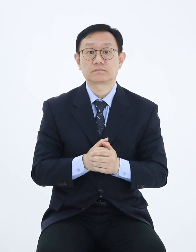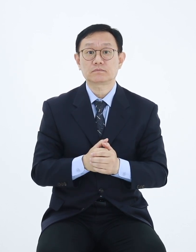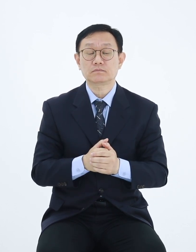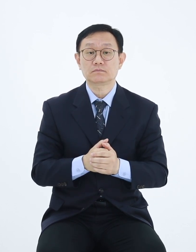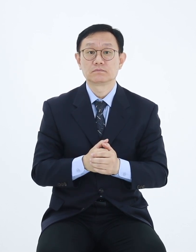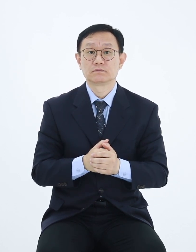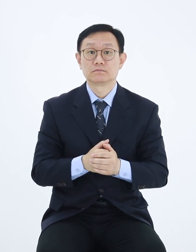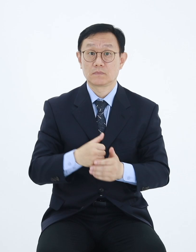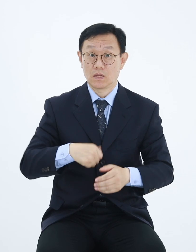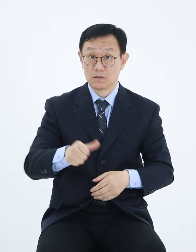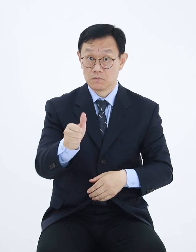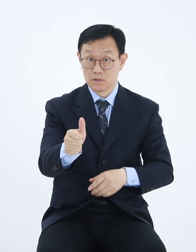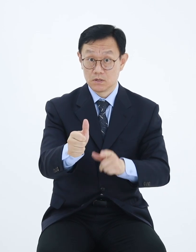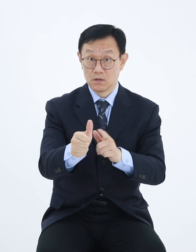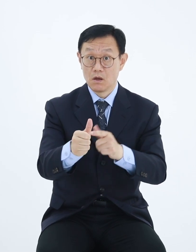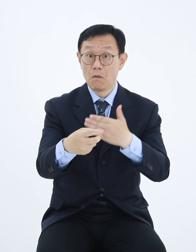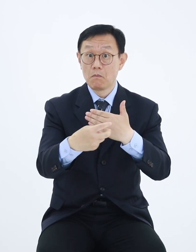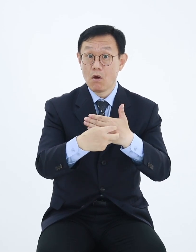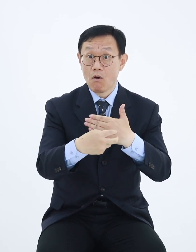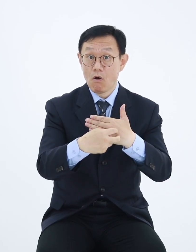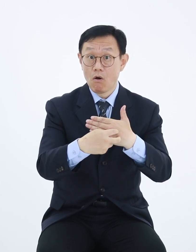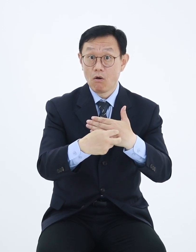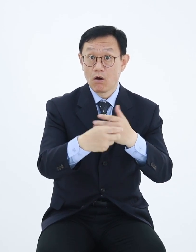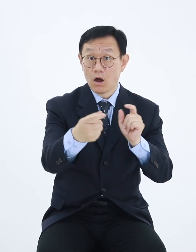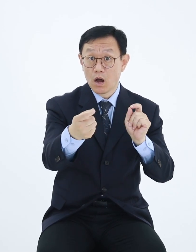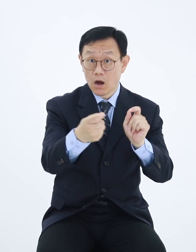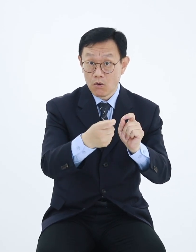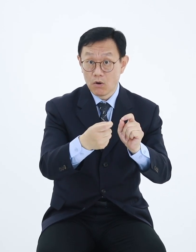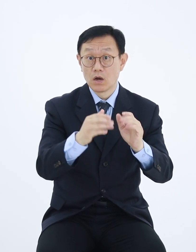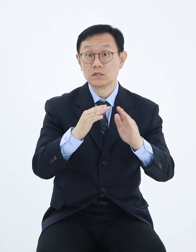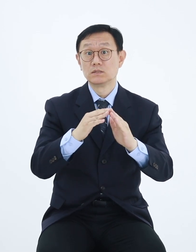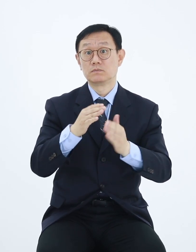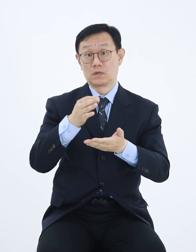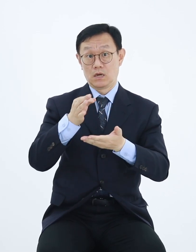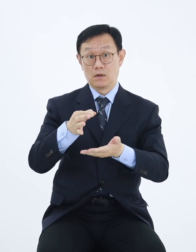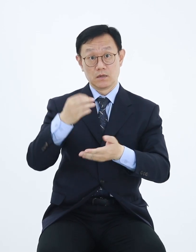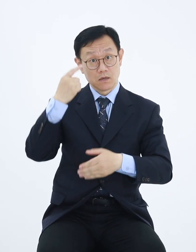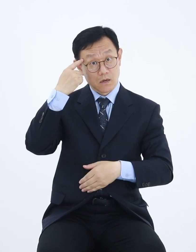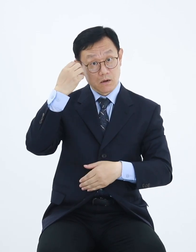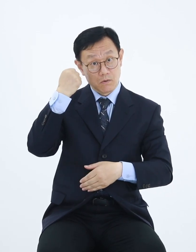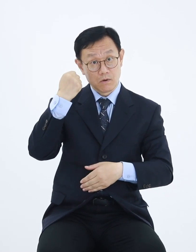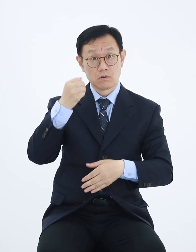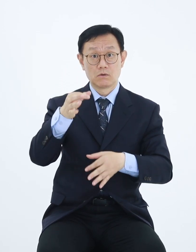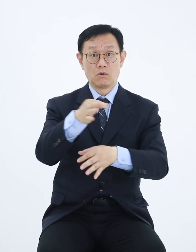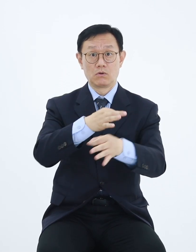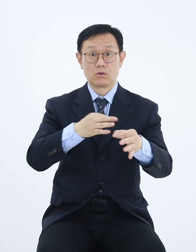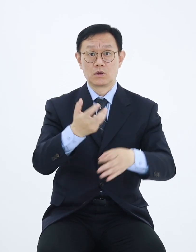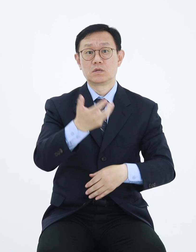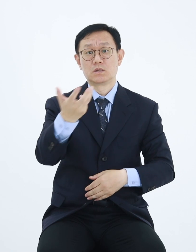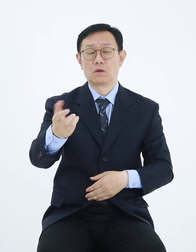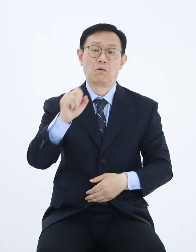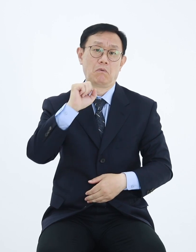현실적으로도 bc가 다니는 병원과의 접근성과 집값을 생각하면 경제적으로 이사가 불가능하기도